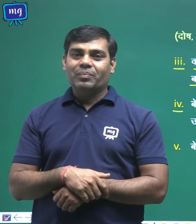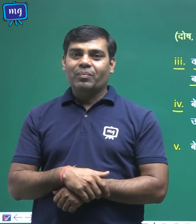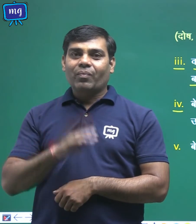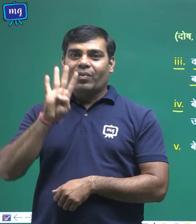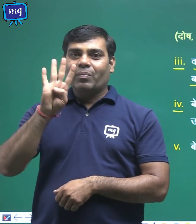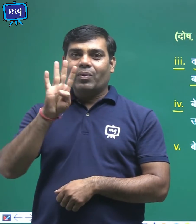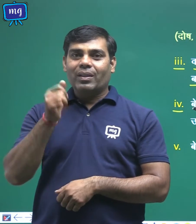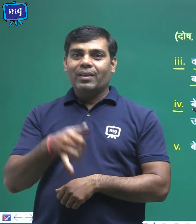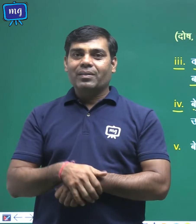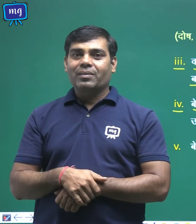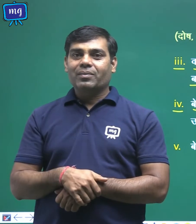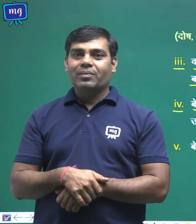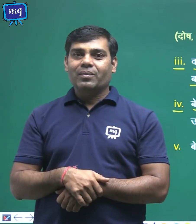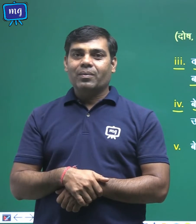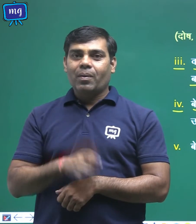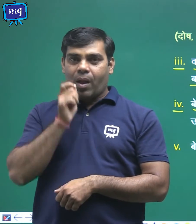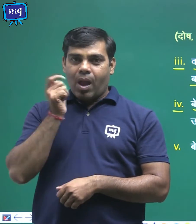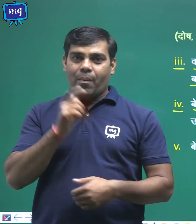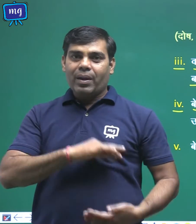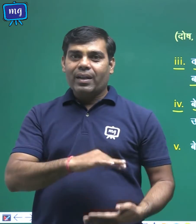चौथा है बेटा